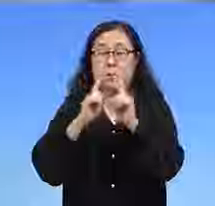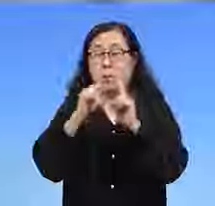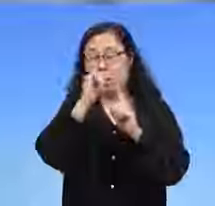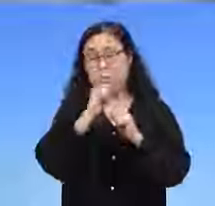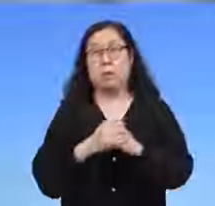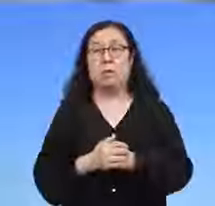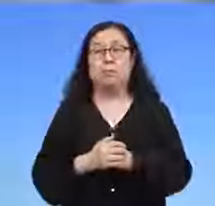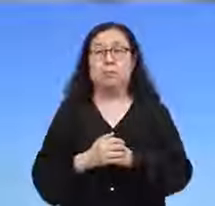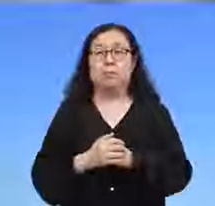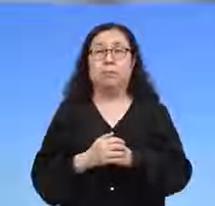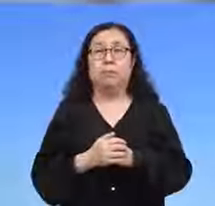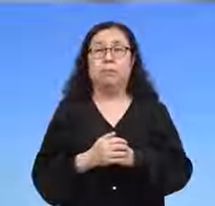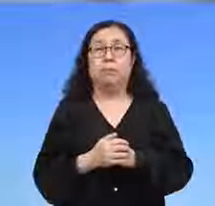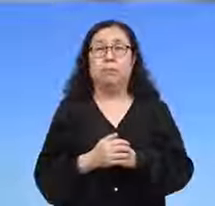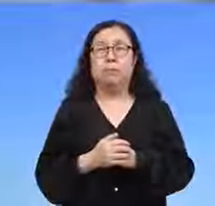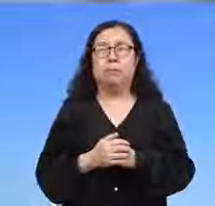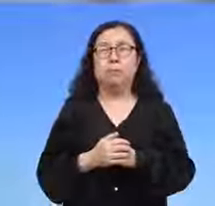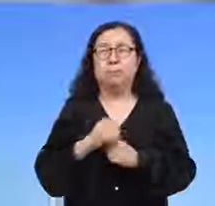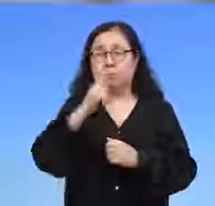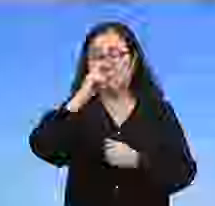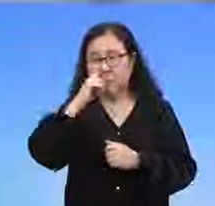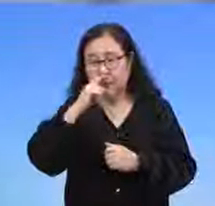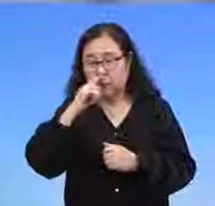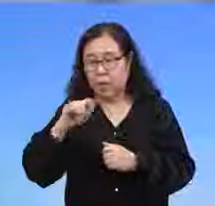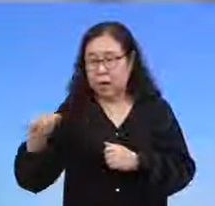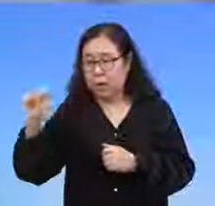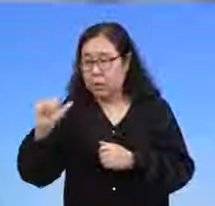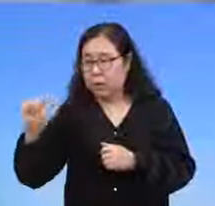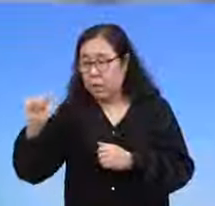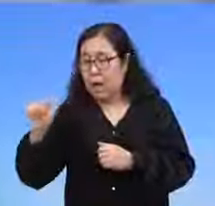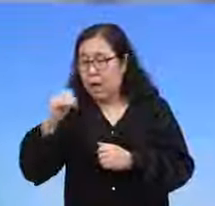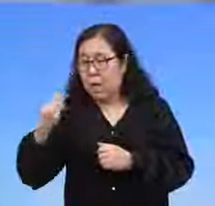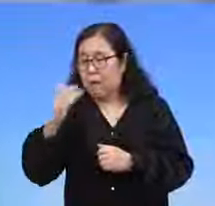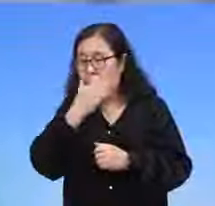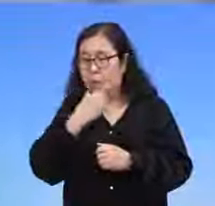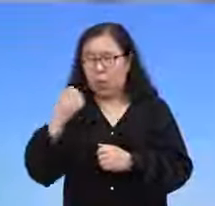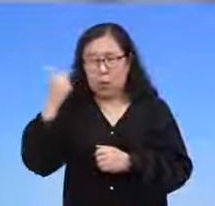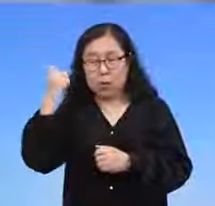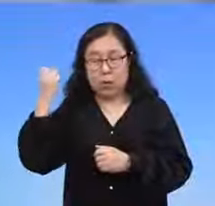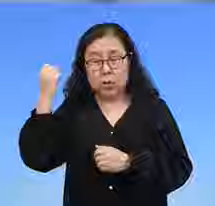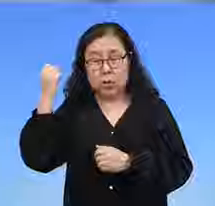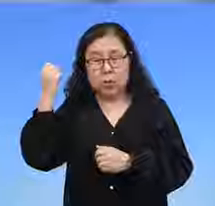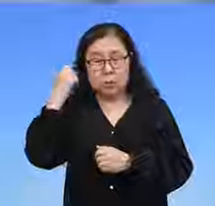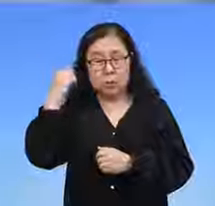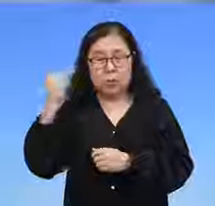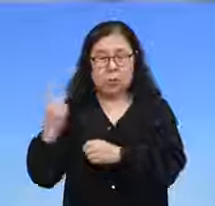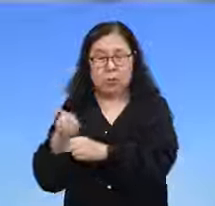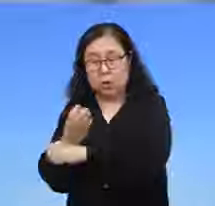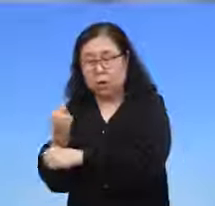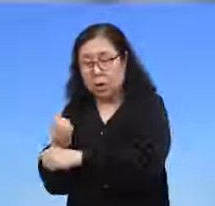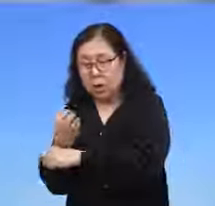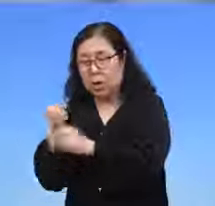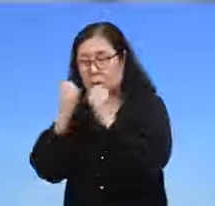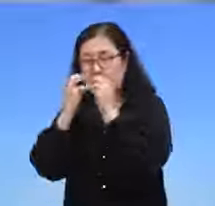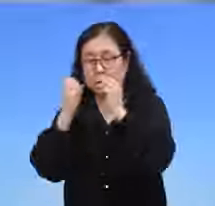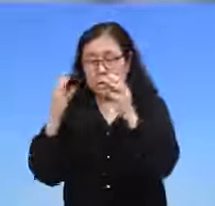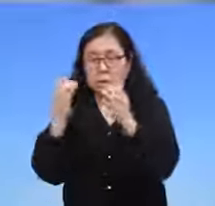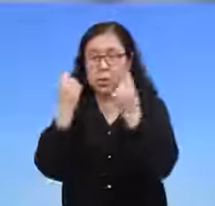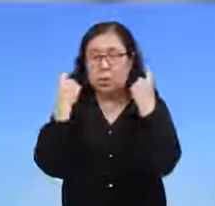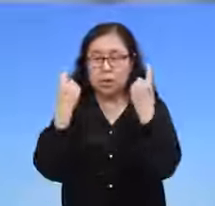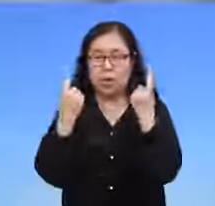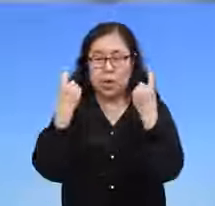아니, 지금 사도 바울 일행이 아시아로 가서 복음을 전해야 되겠다는 그런 선교 여행 계획을